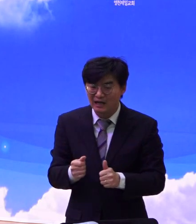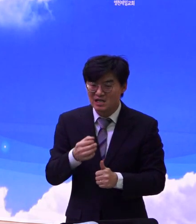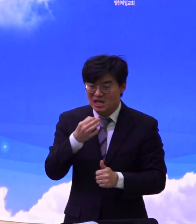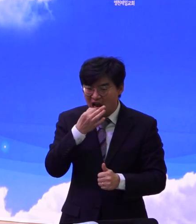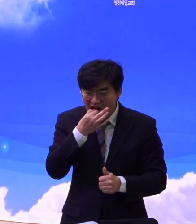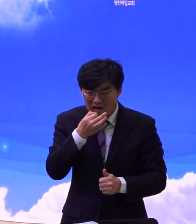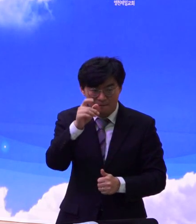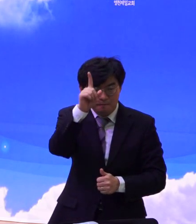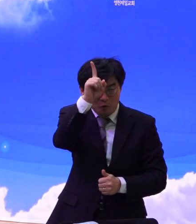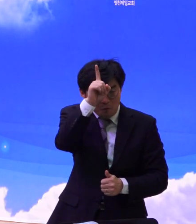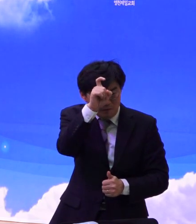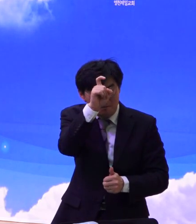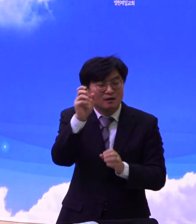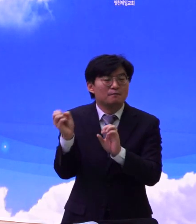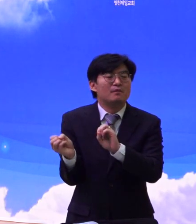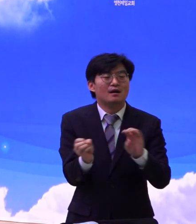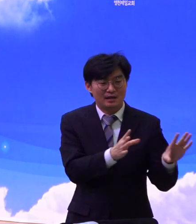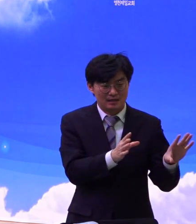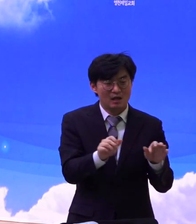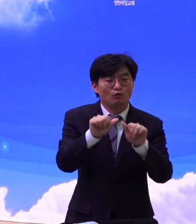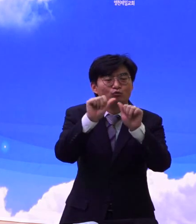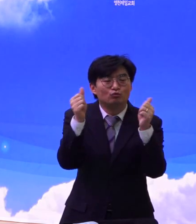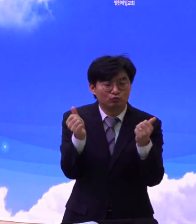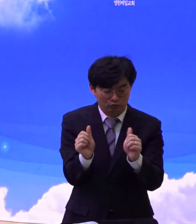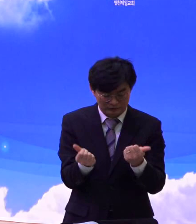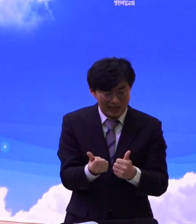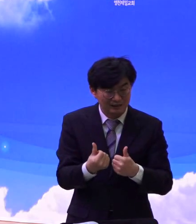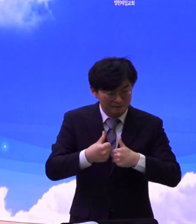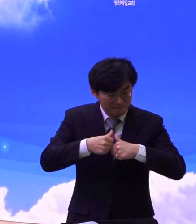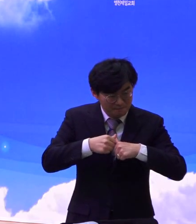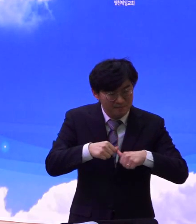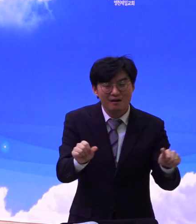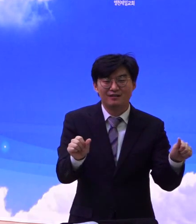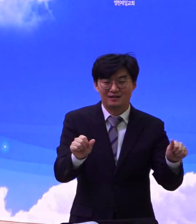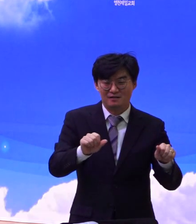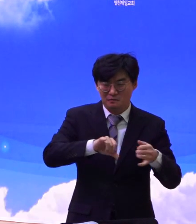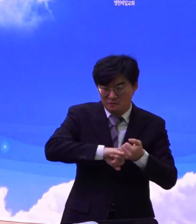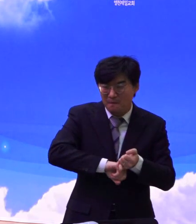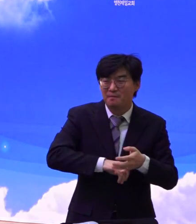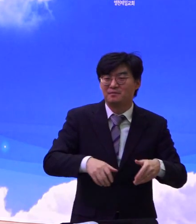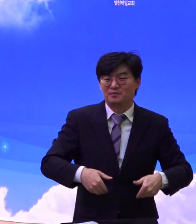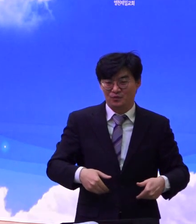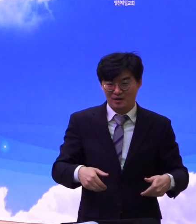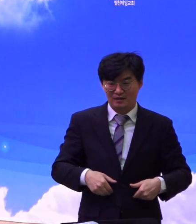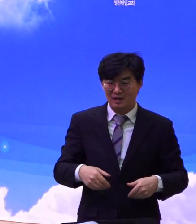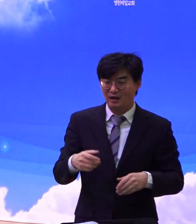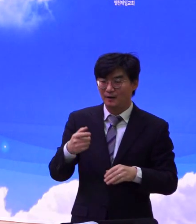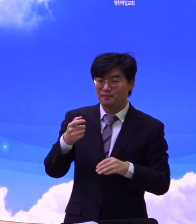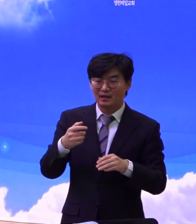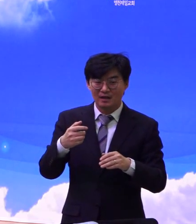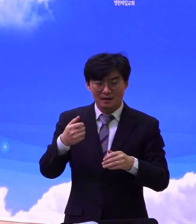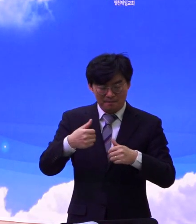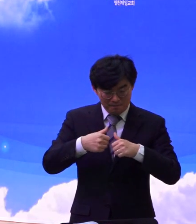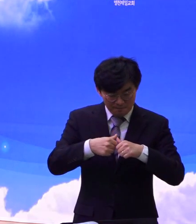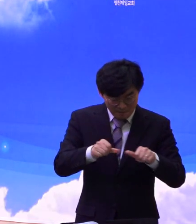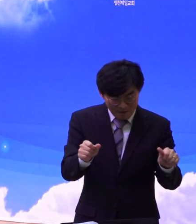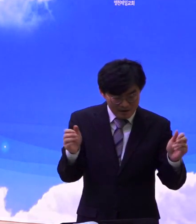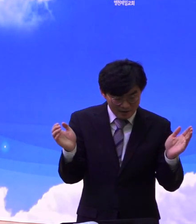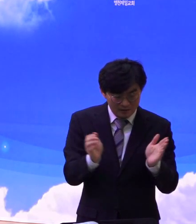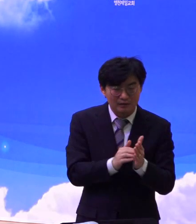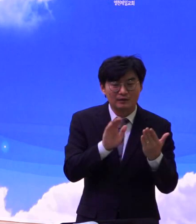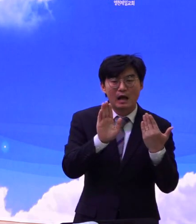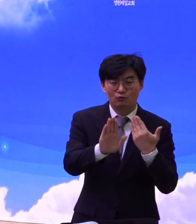그리고 그 우상을 제거하고 우상을 부숴버리는 이 일은 반드시 예배의 회복으로 이어져야